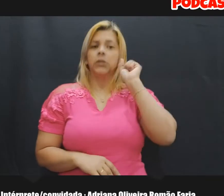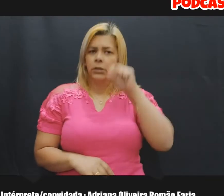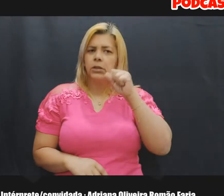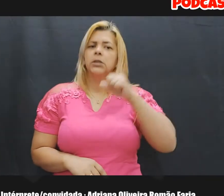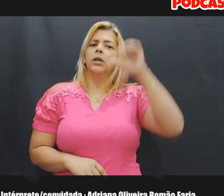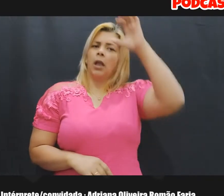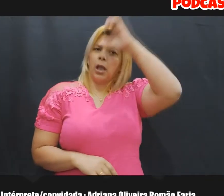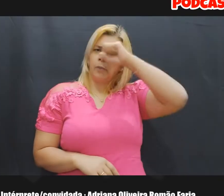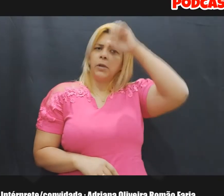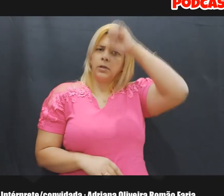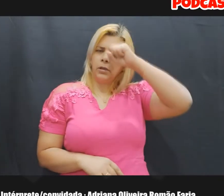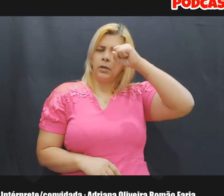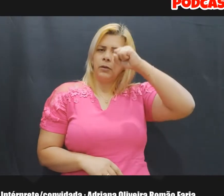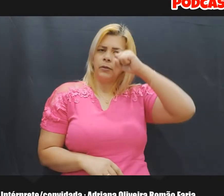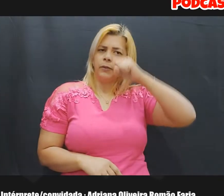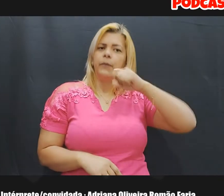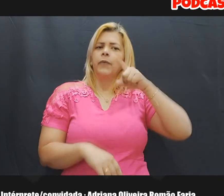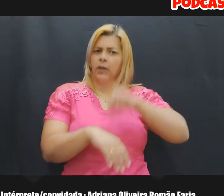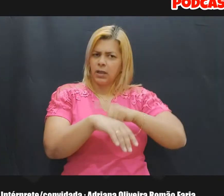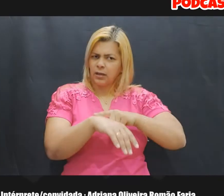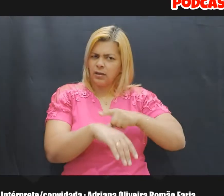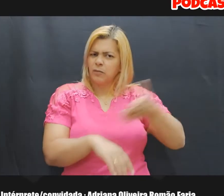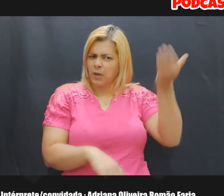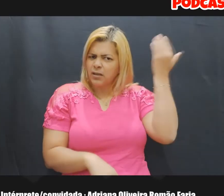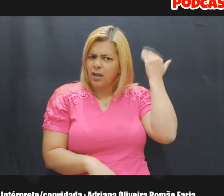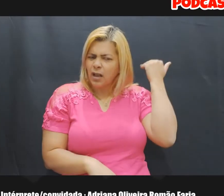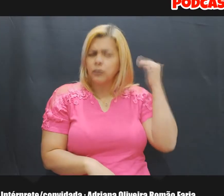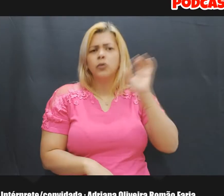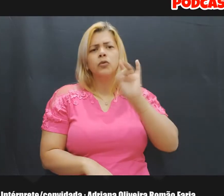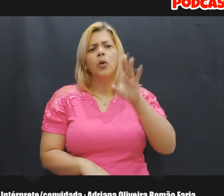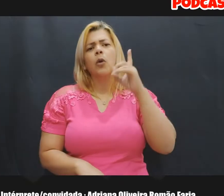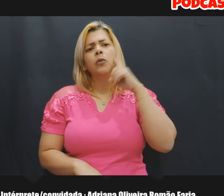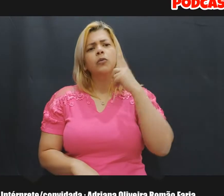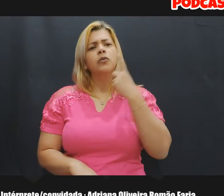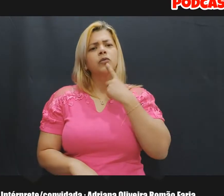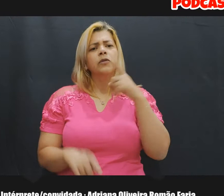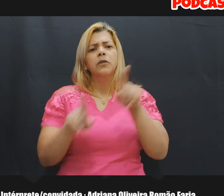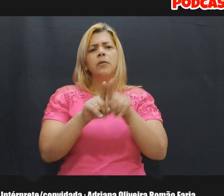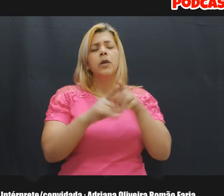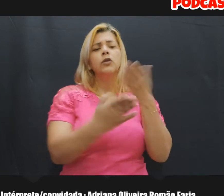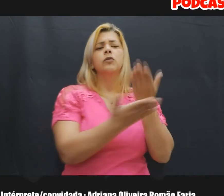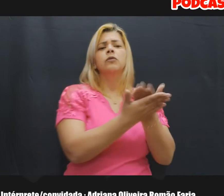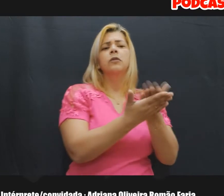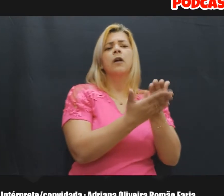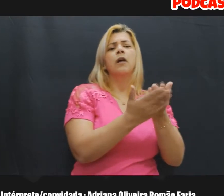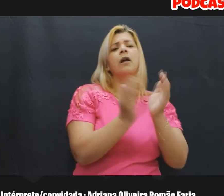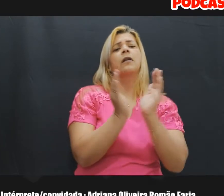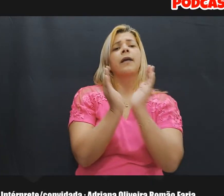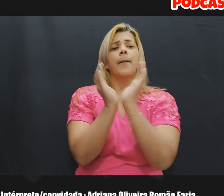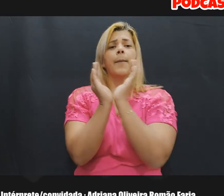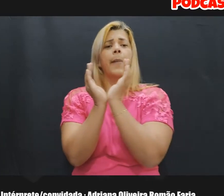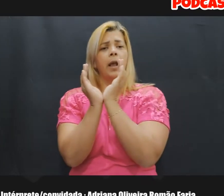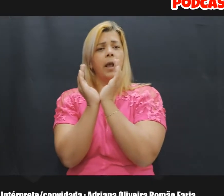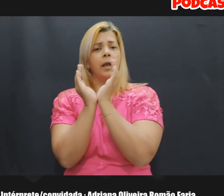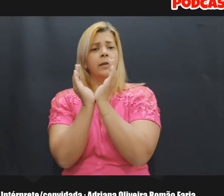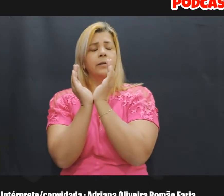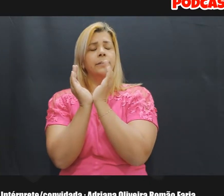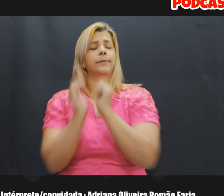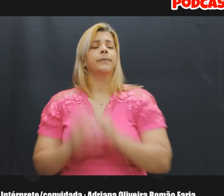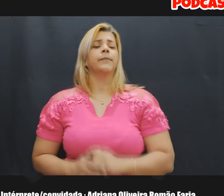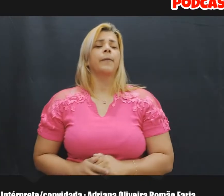e naquele tempo era só os surdos também estudavam só na escola